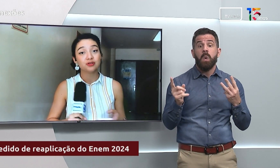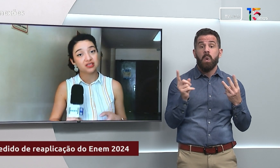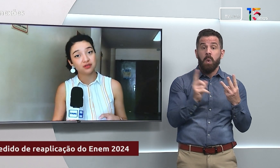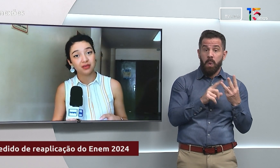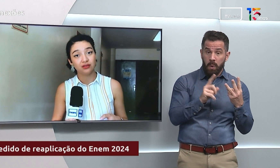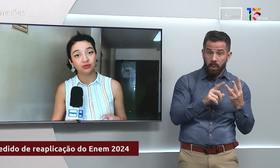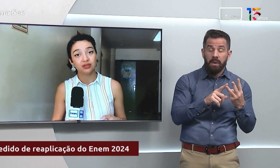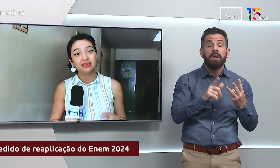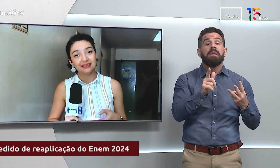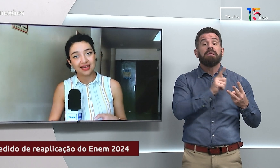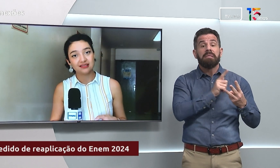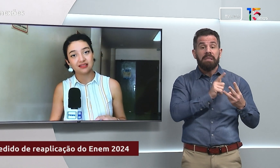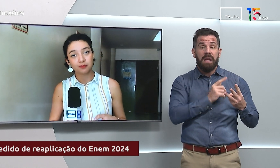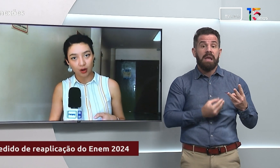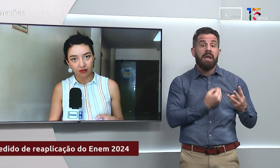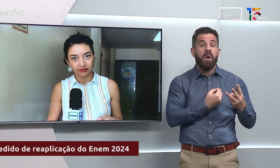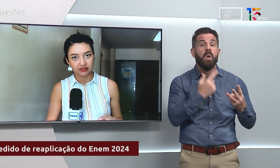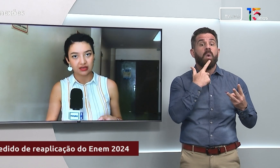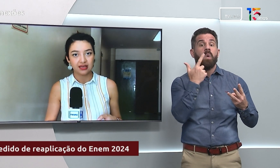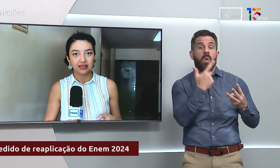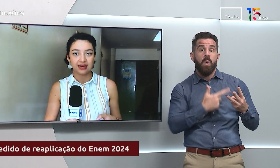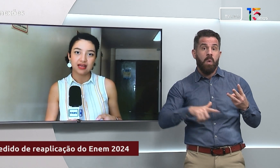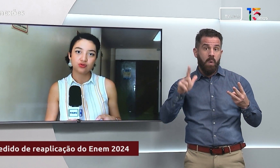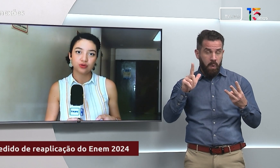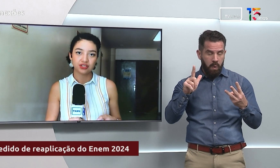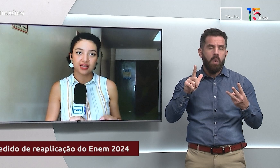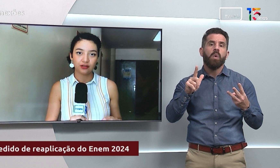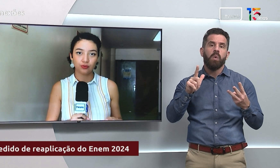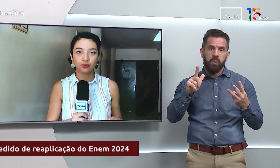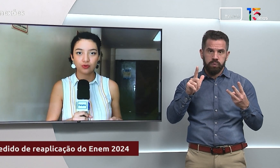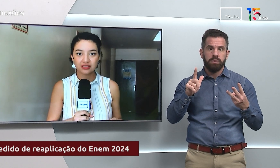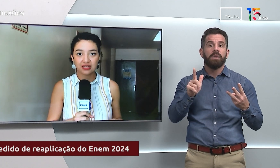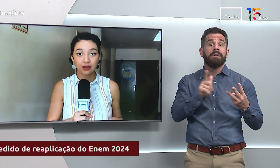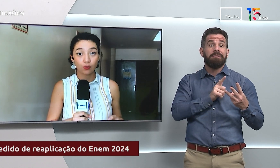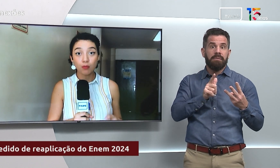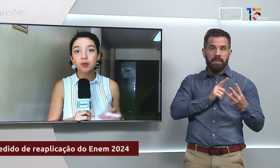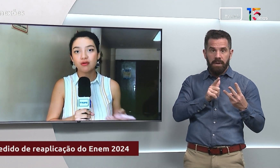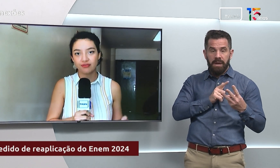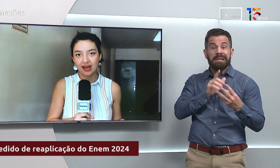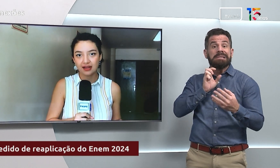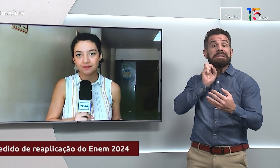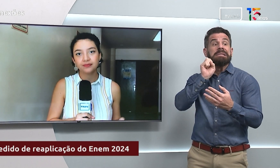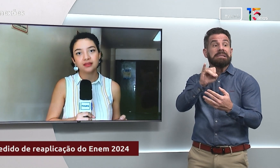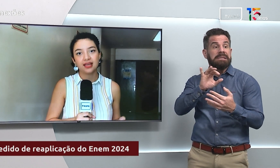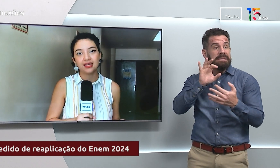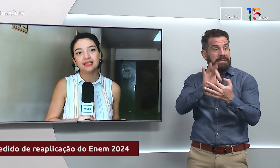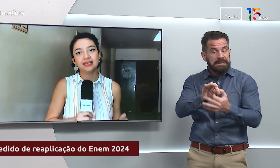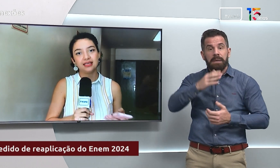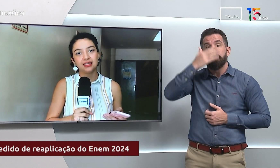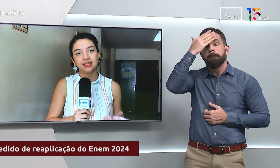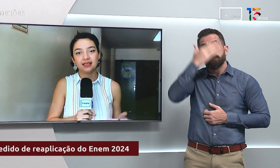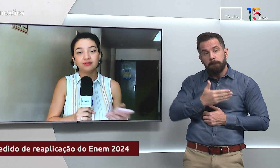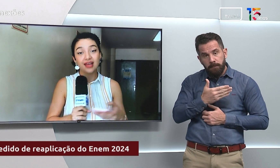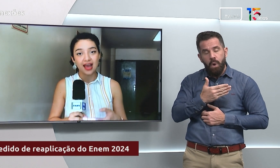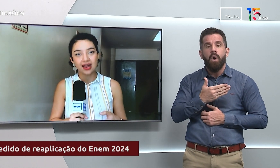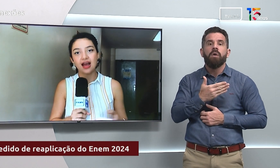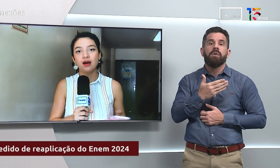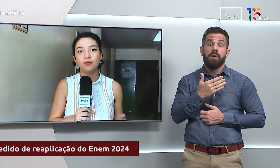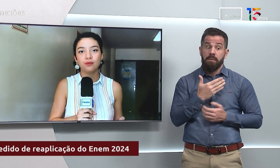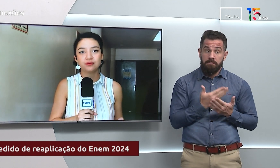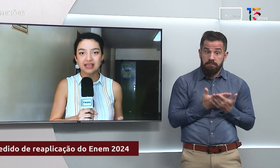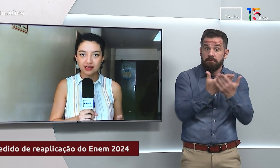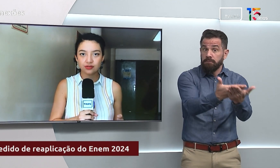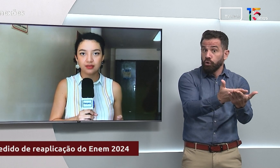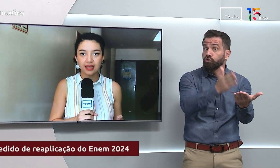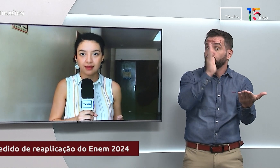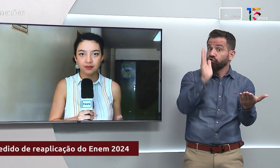no procedimento dessas provas, que caso o candidato consiga comprovar, e enviar